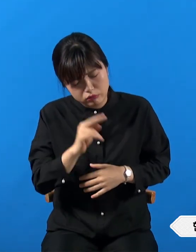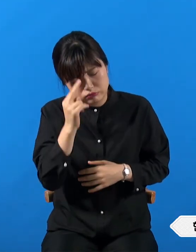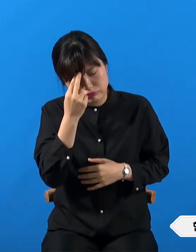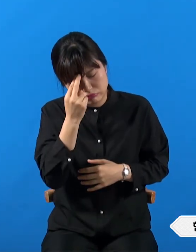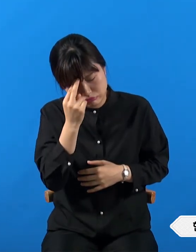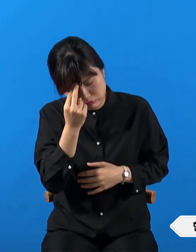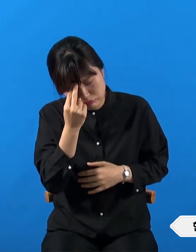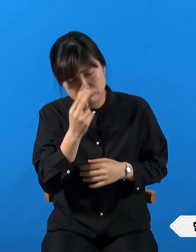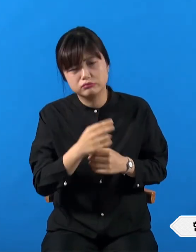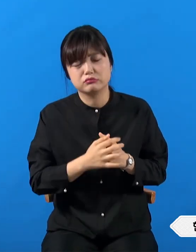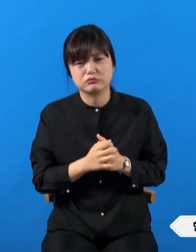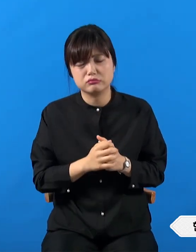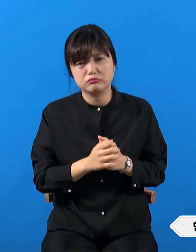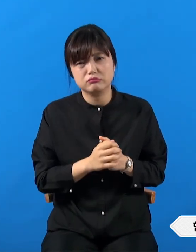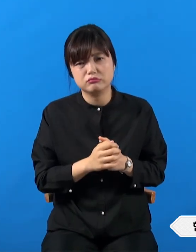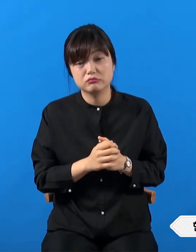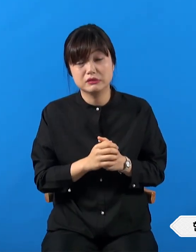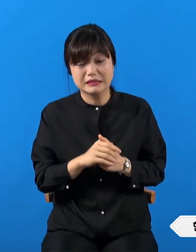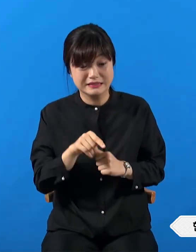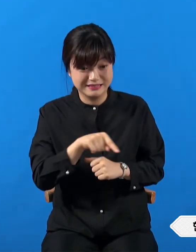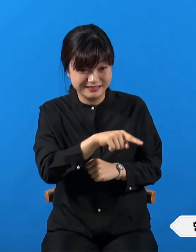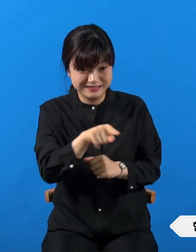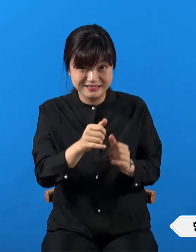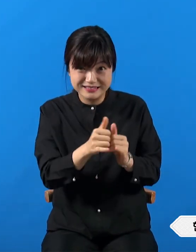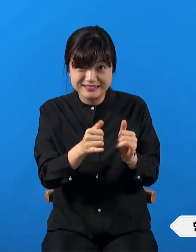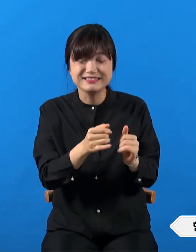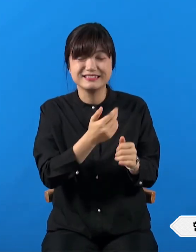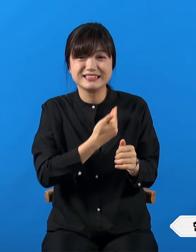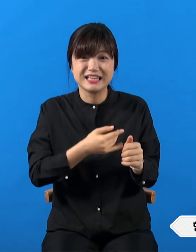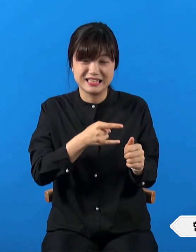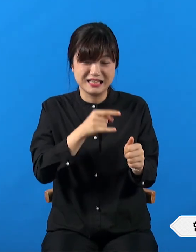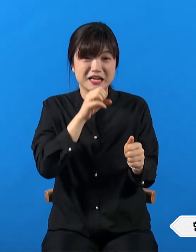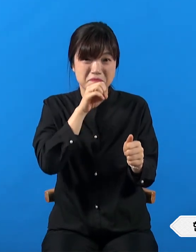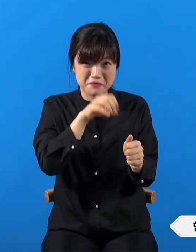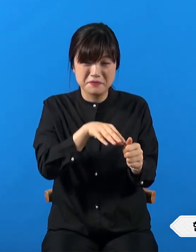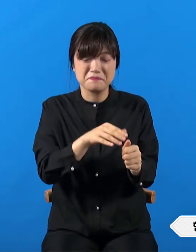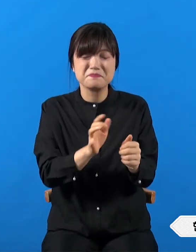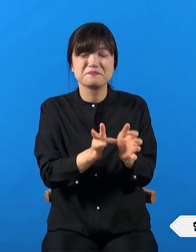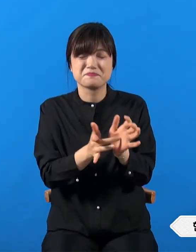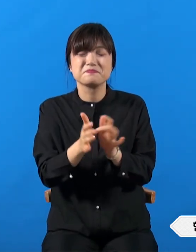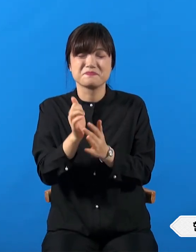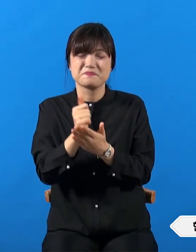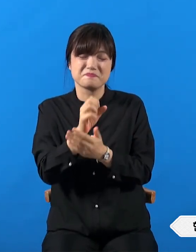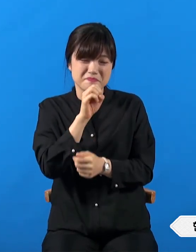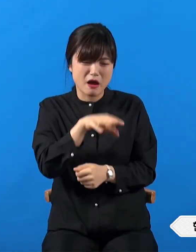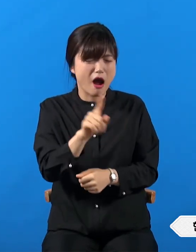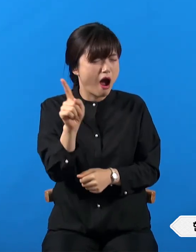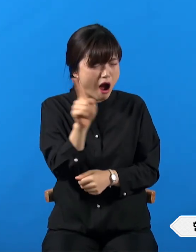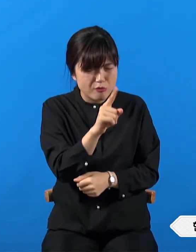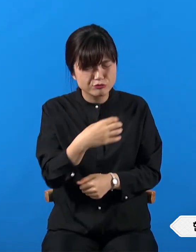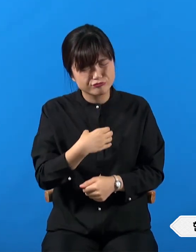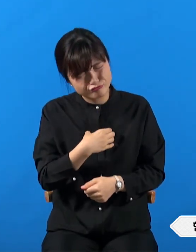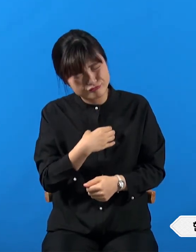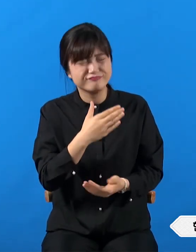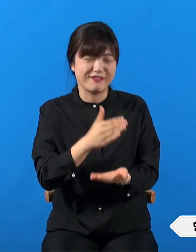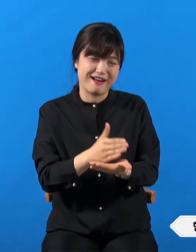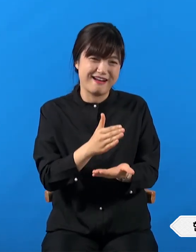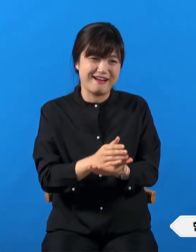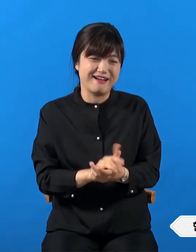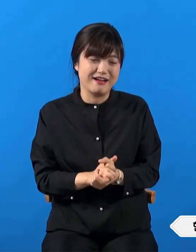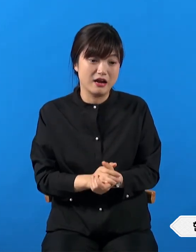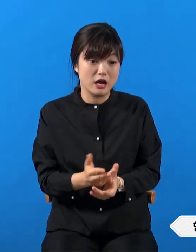근심에 사로잡혔습니다. 그들을 향해서 예수님께서 지금 이 말씀을 하십니다. 아무 염려하지